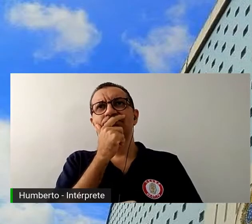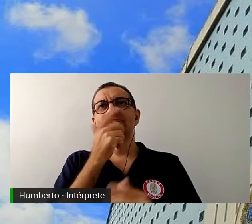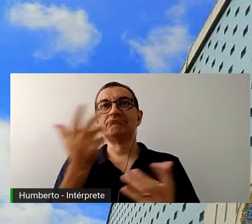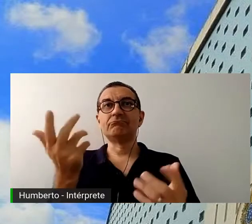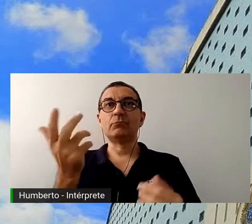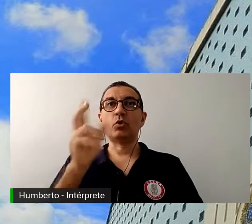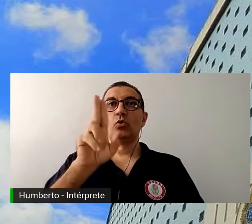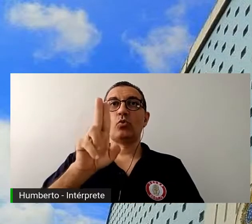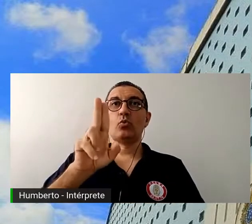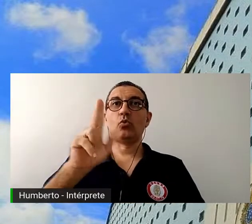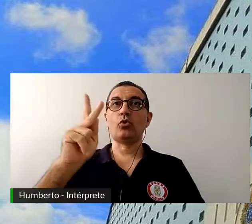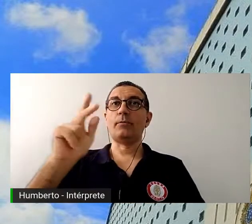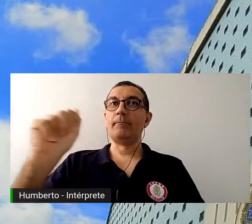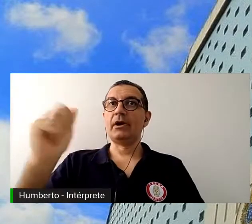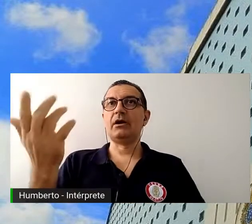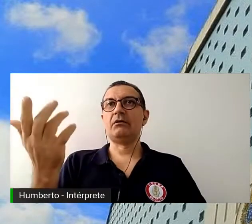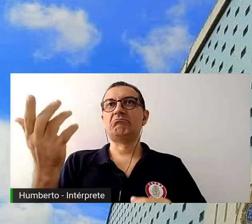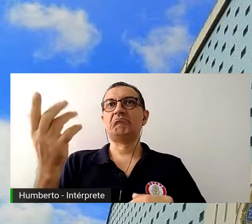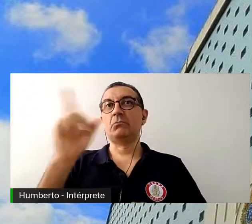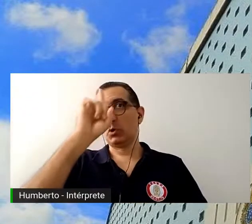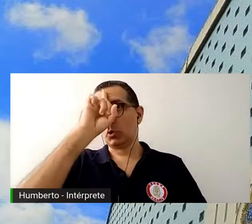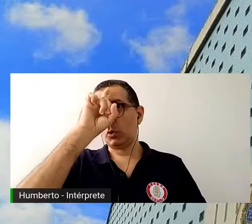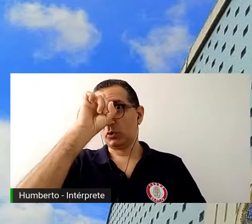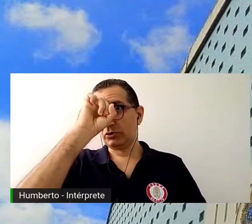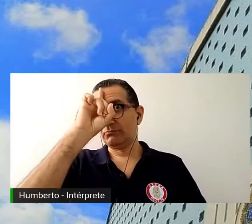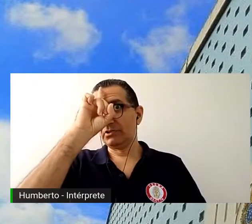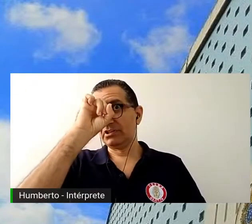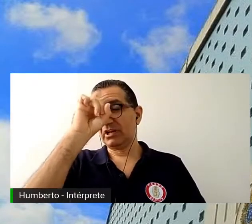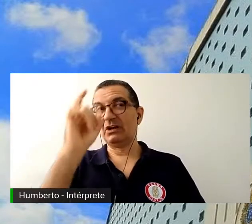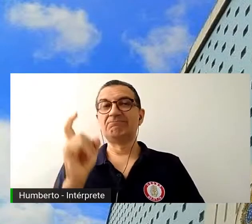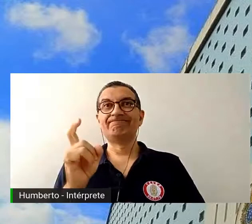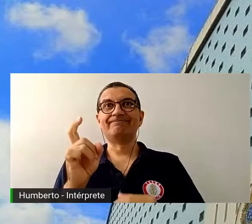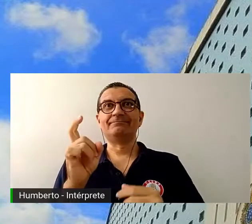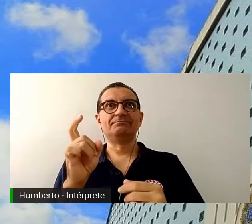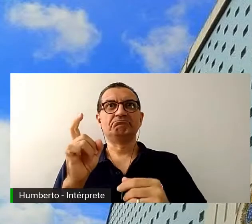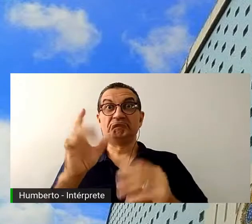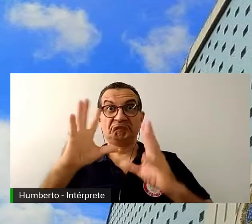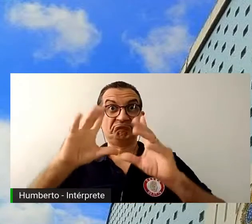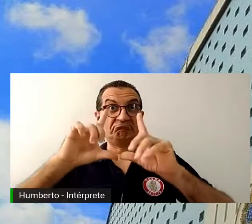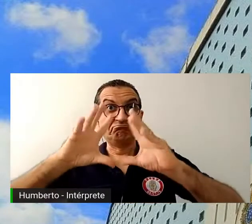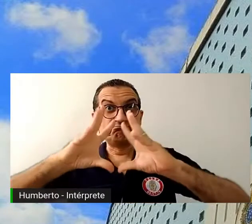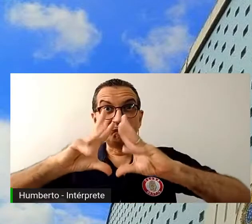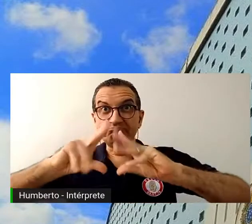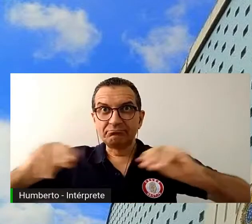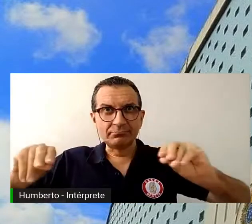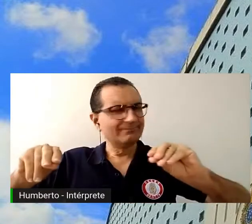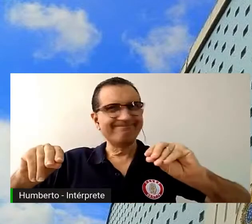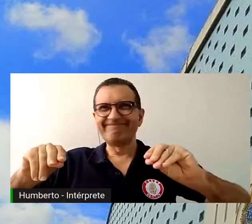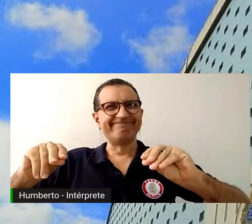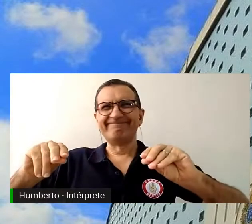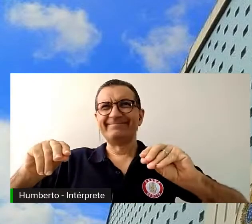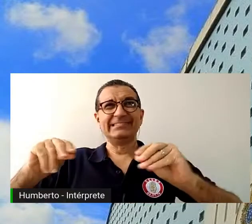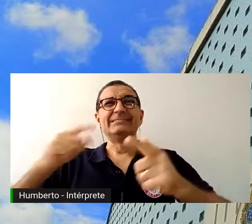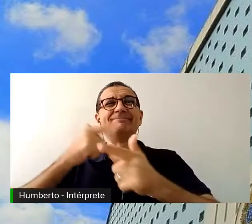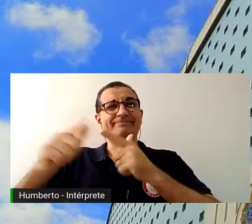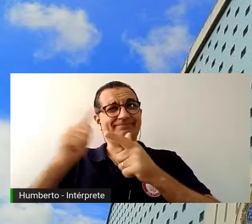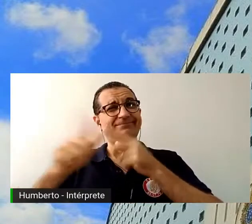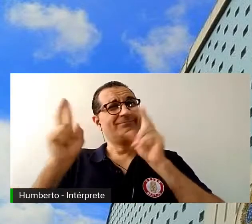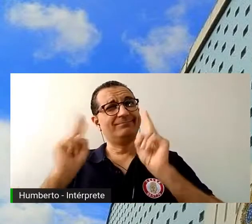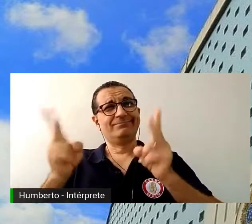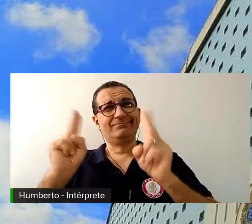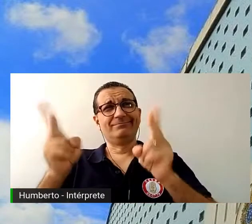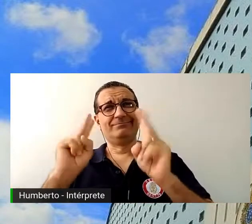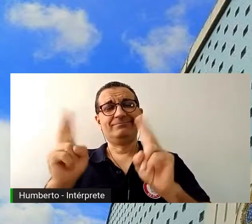leitos de hospitais, não vislumbramos um retorno presencial a curto prazo. Temos aí uma questão que vai ser